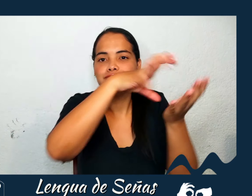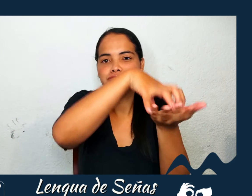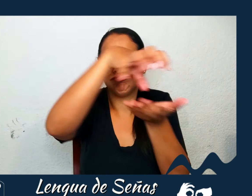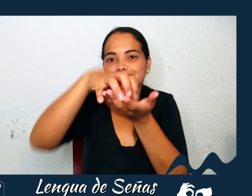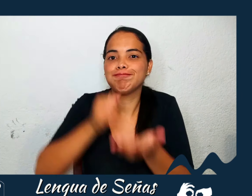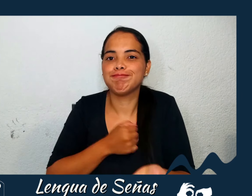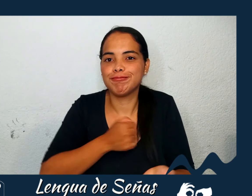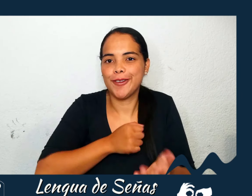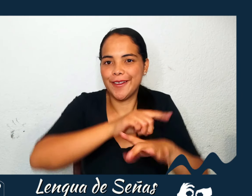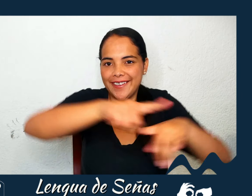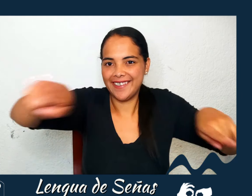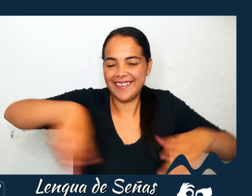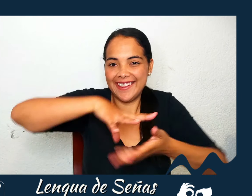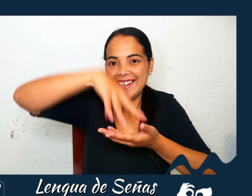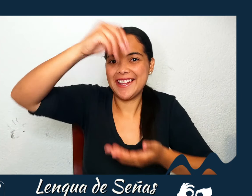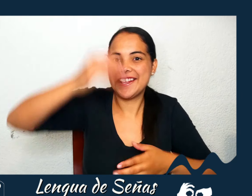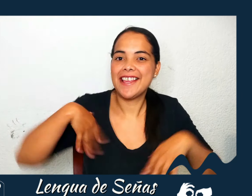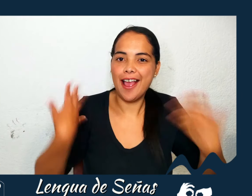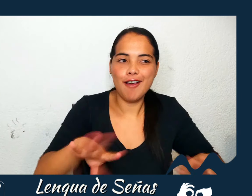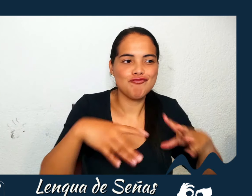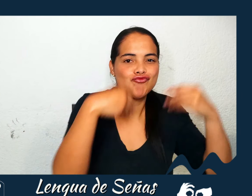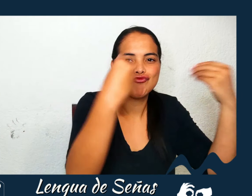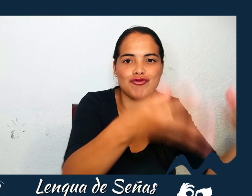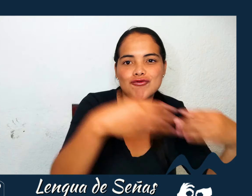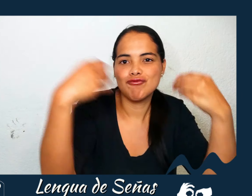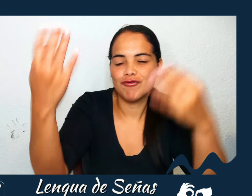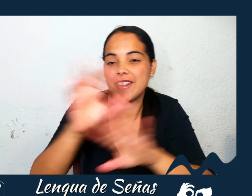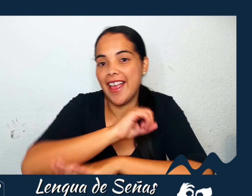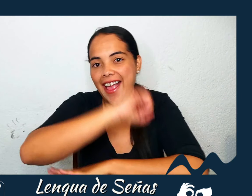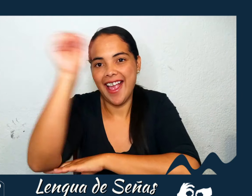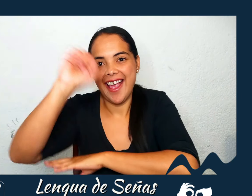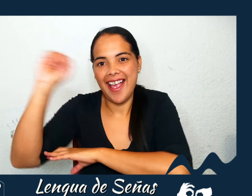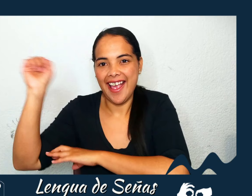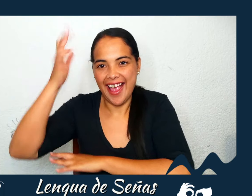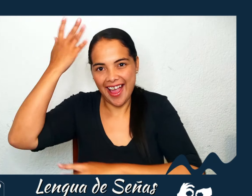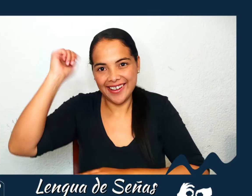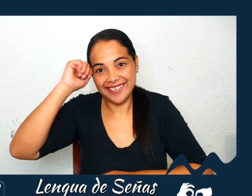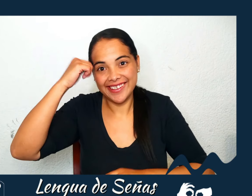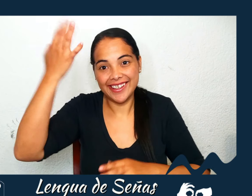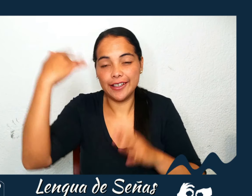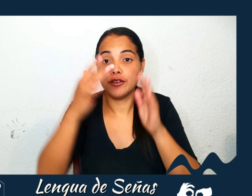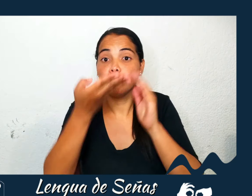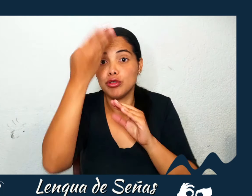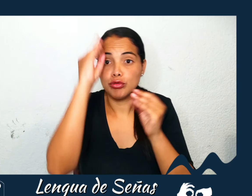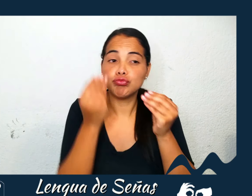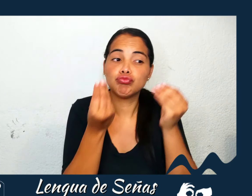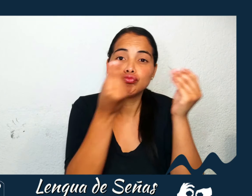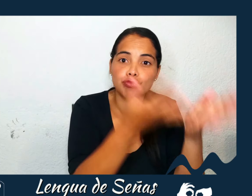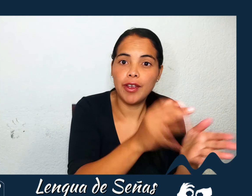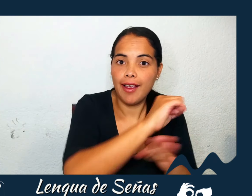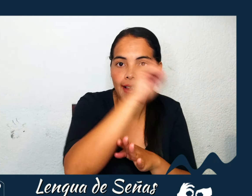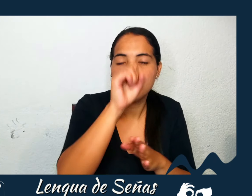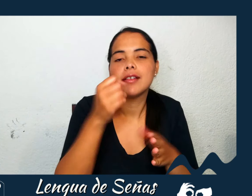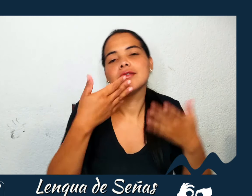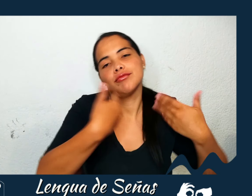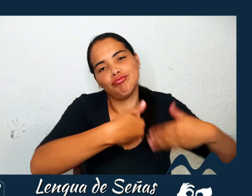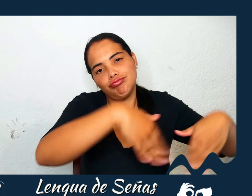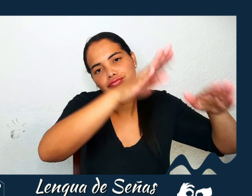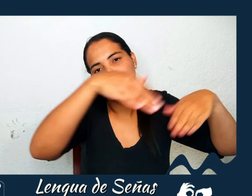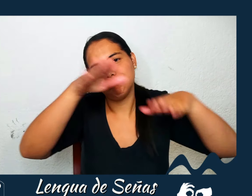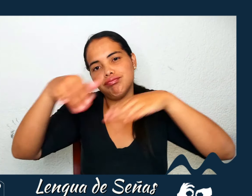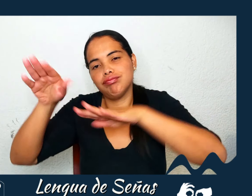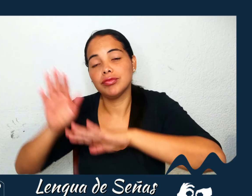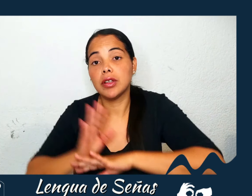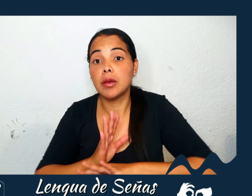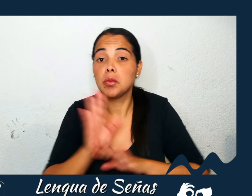y a la media tribu de Manasés, hacia las tierras que ellos habían adquirido al inicio de todo este proceso de la conquista,